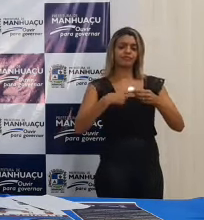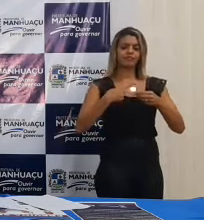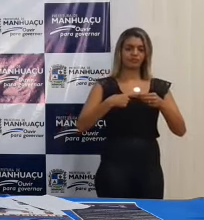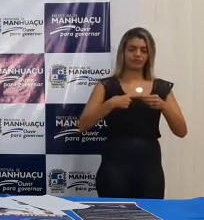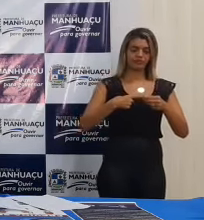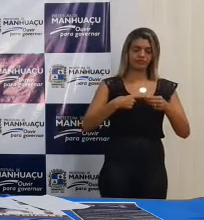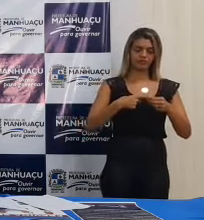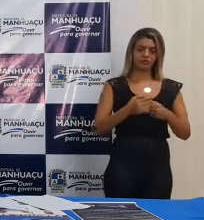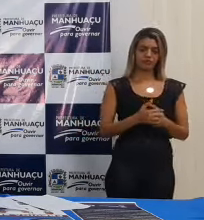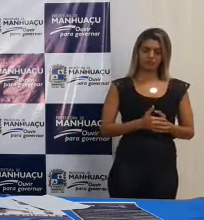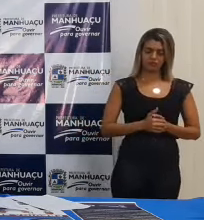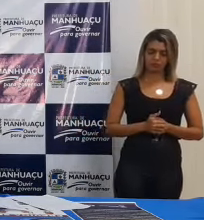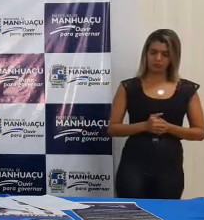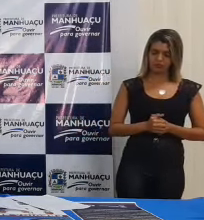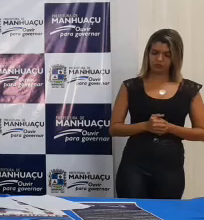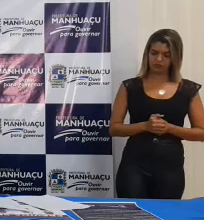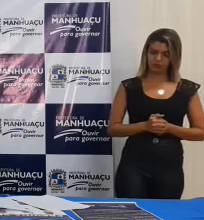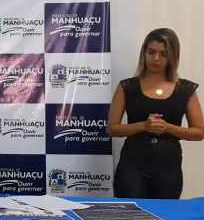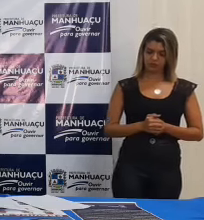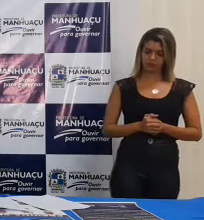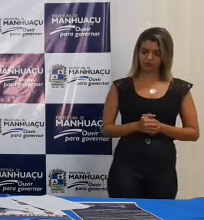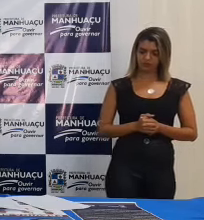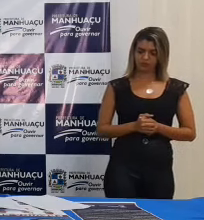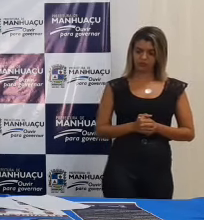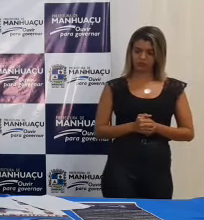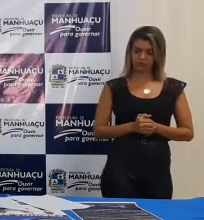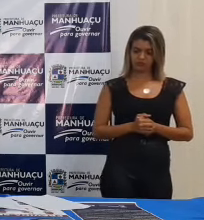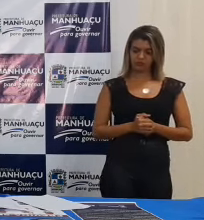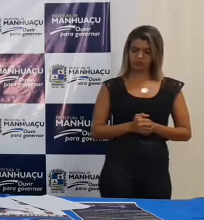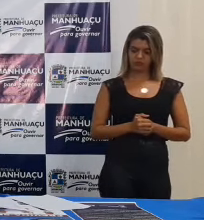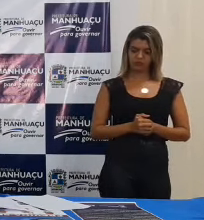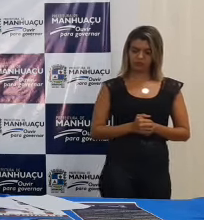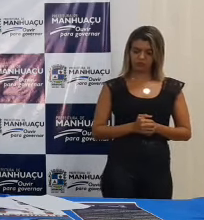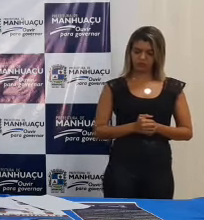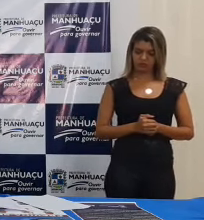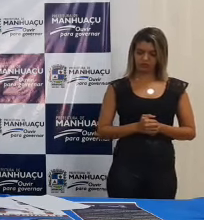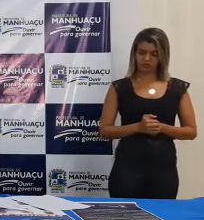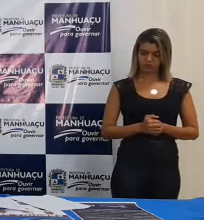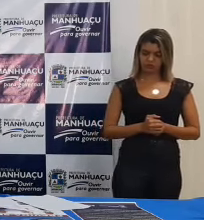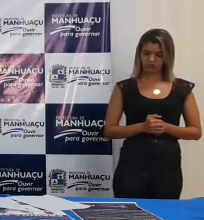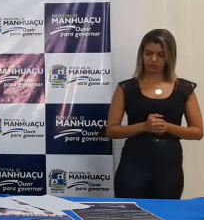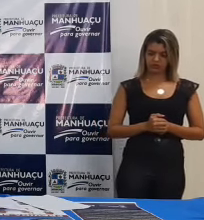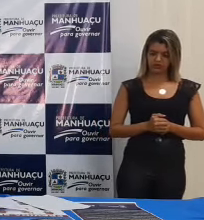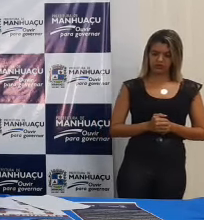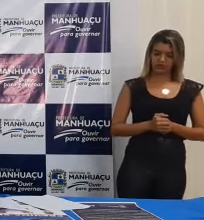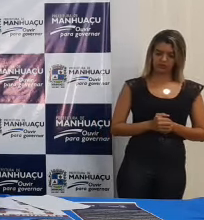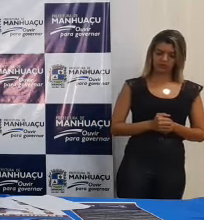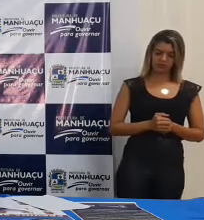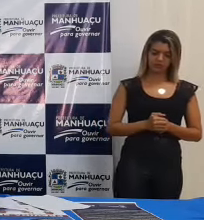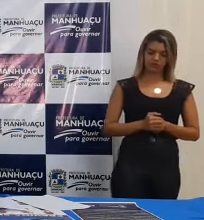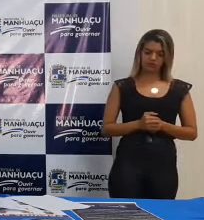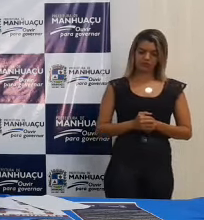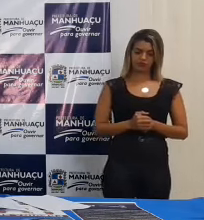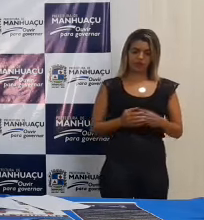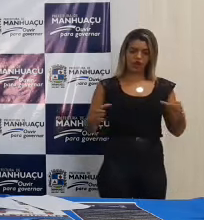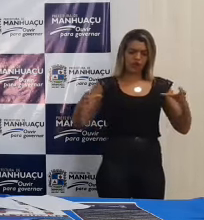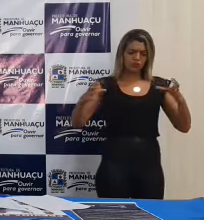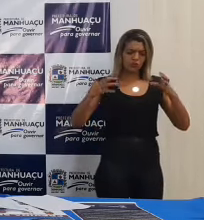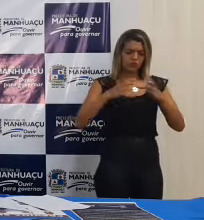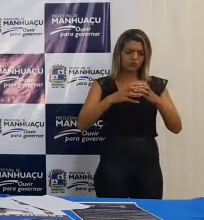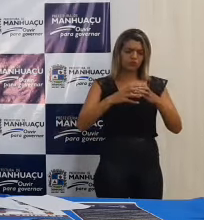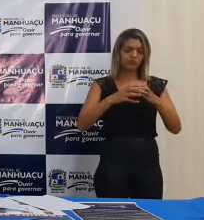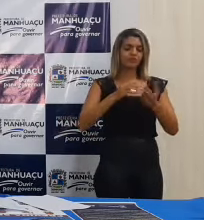delibera o voto da maioria. Nesta última reunião, a maioria votou pela abertura do comércio. Vamos ter